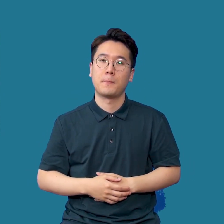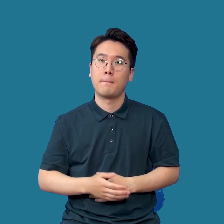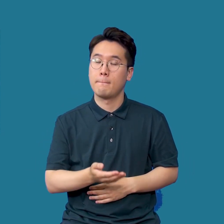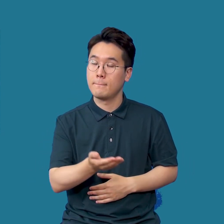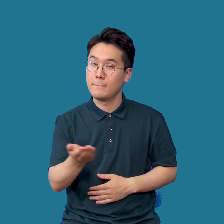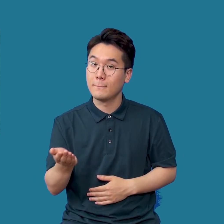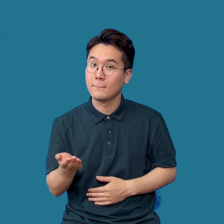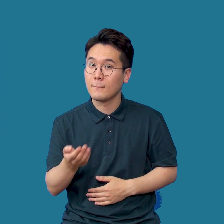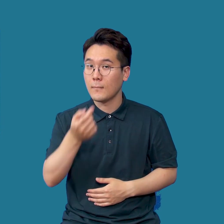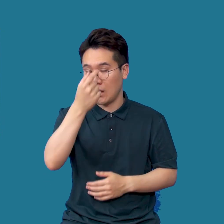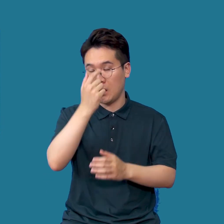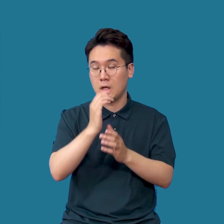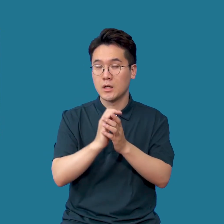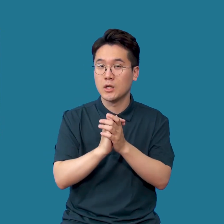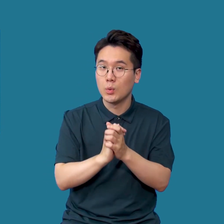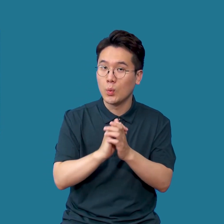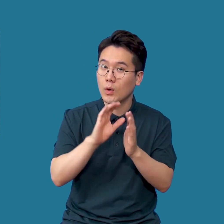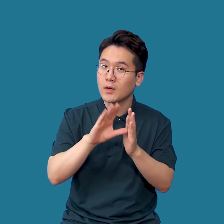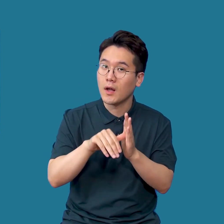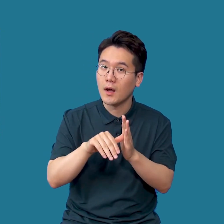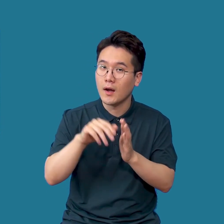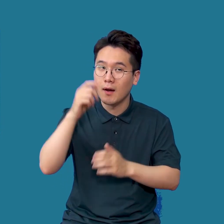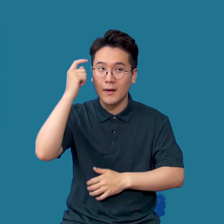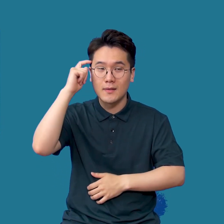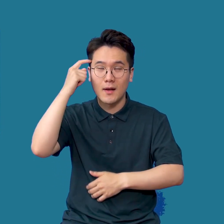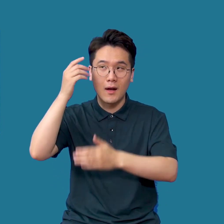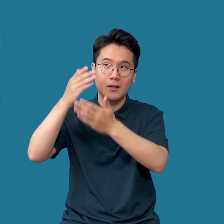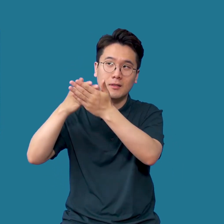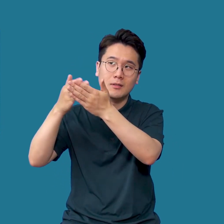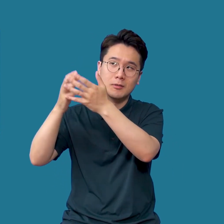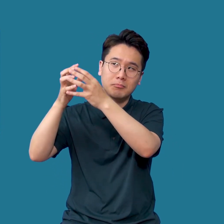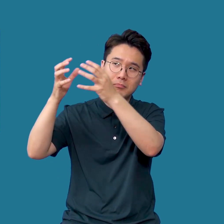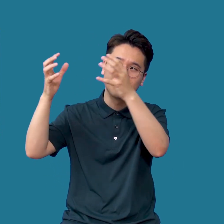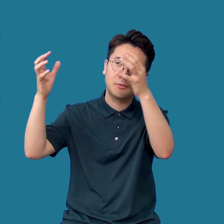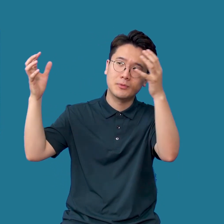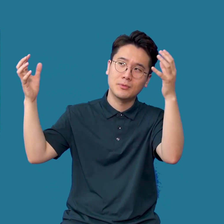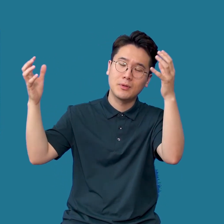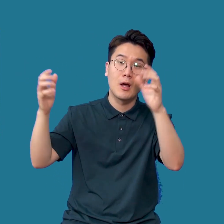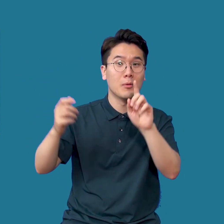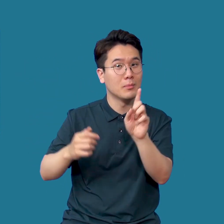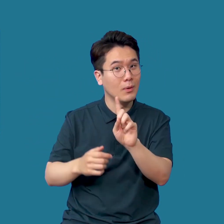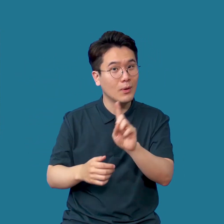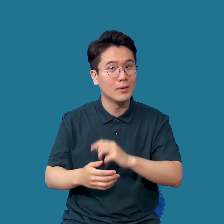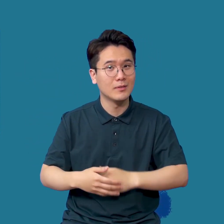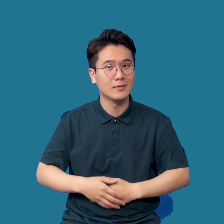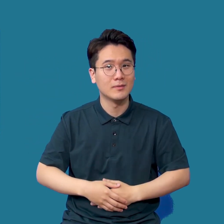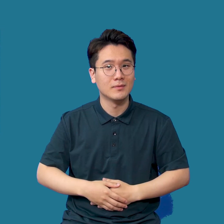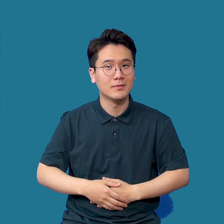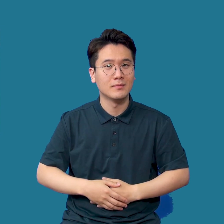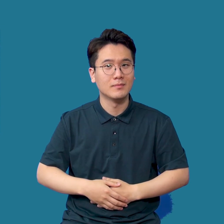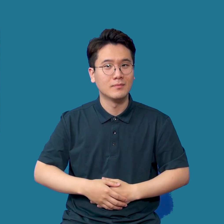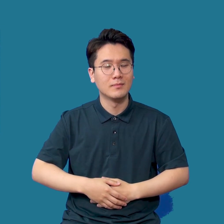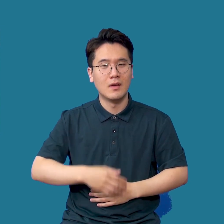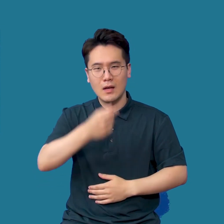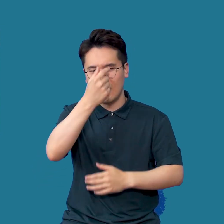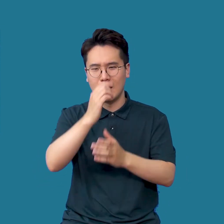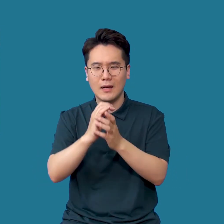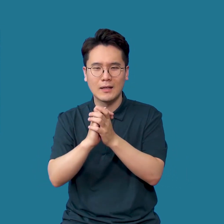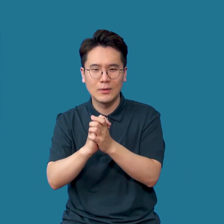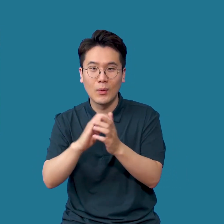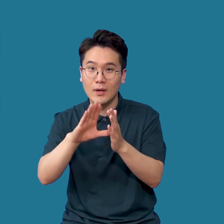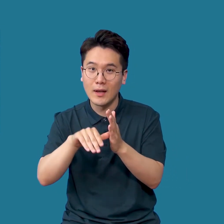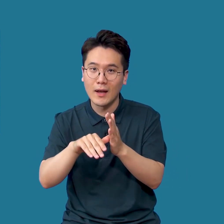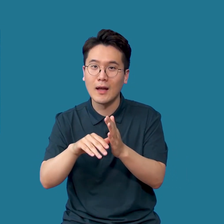기도하면 어떤 이미지가 떠오릅니까? 기도에 대한 그림 가운데 그런 게 많지요. 손을 다 공손히